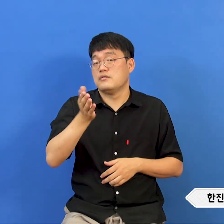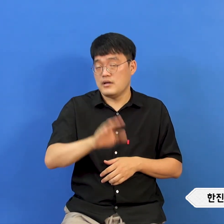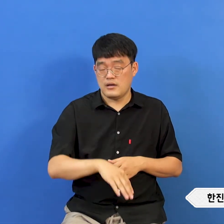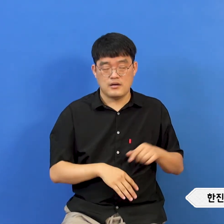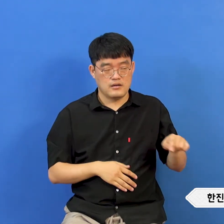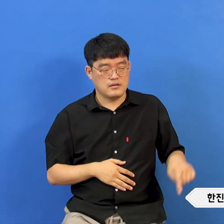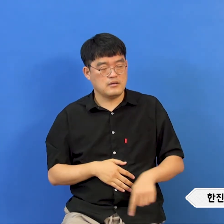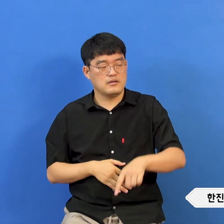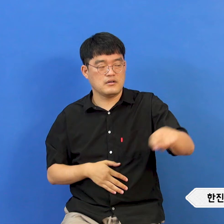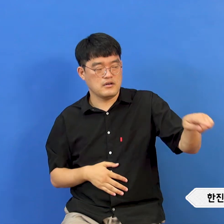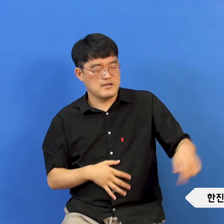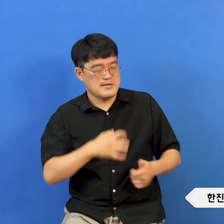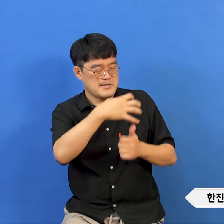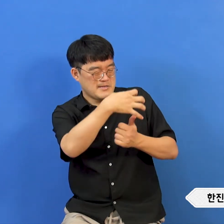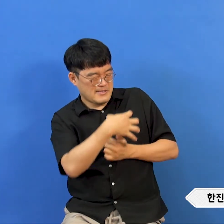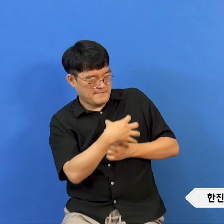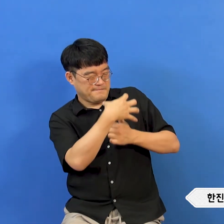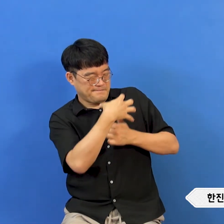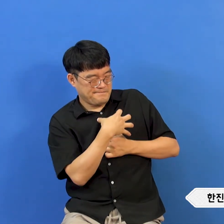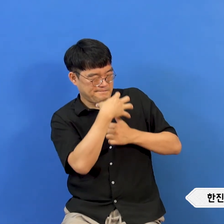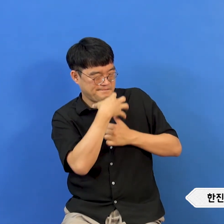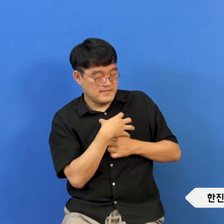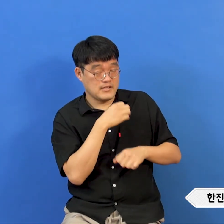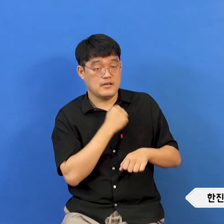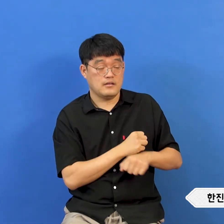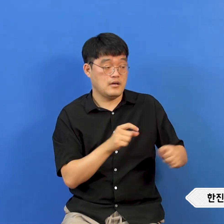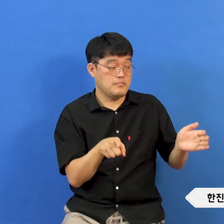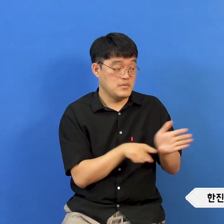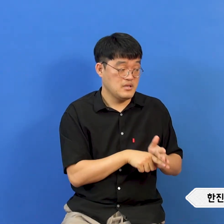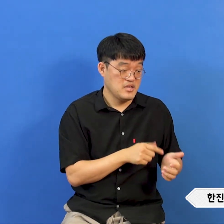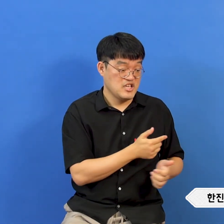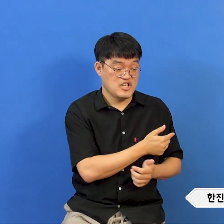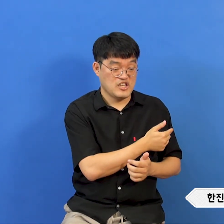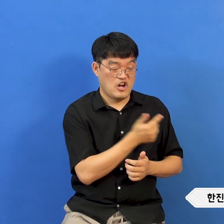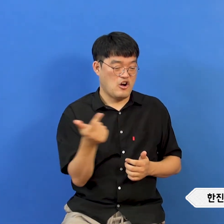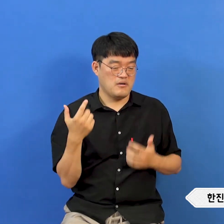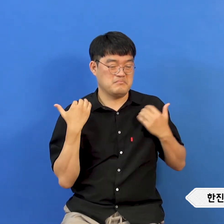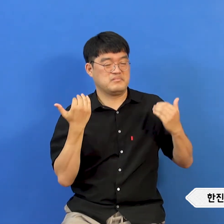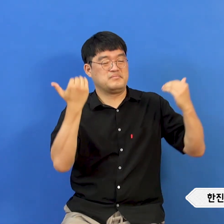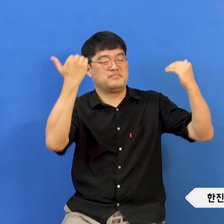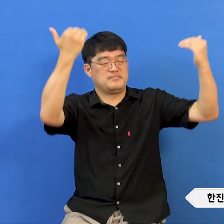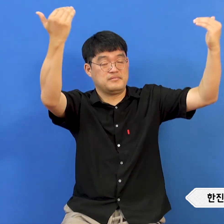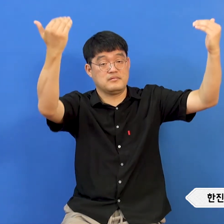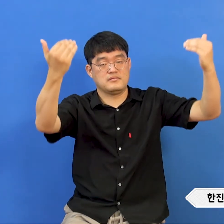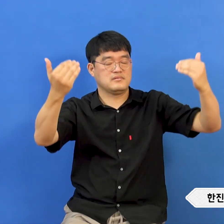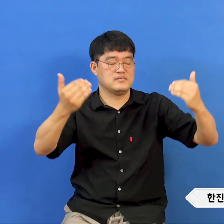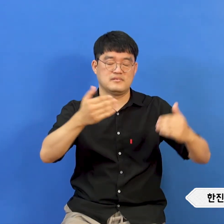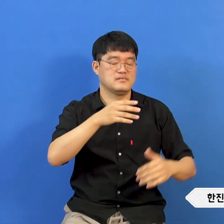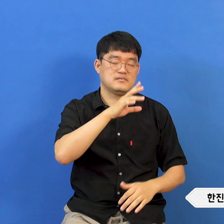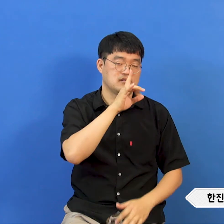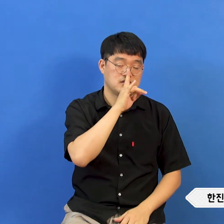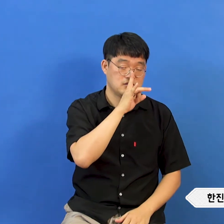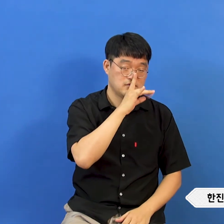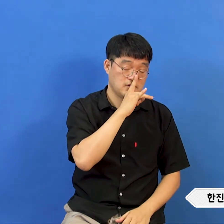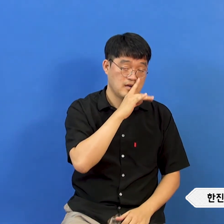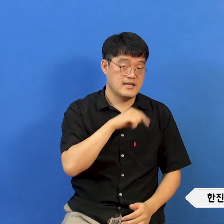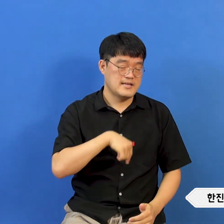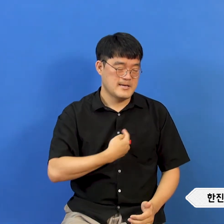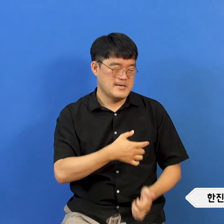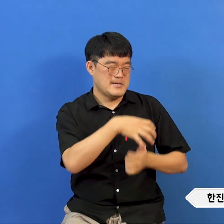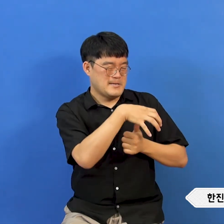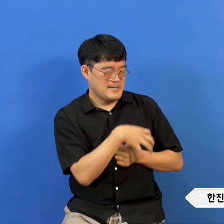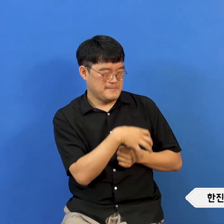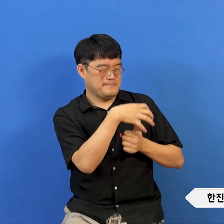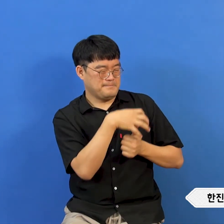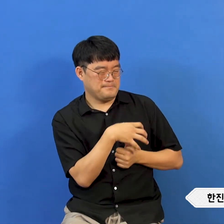그래도 그렇게 압박한다고 해서 믿음이 커지는 것은 아닙니다. 자기를 막 압박을 해서